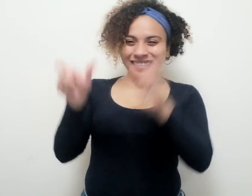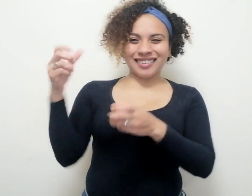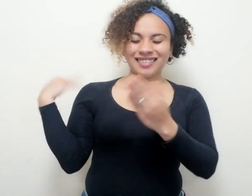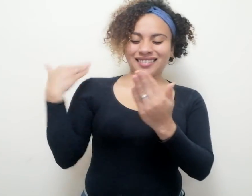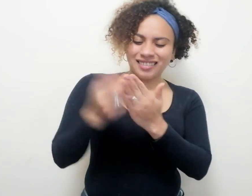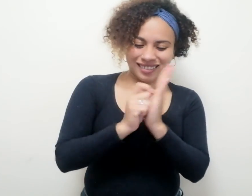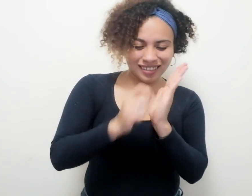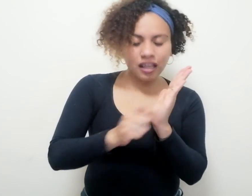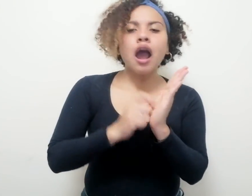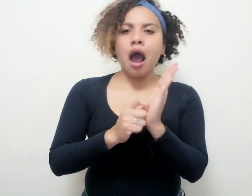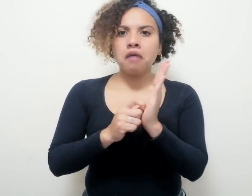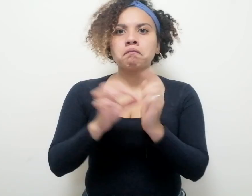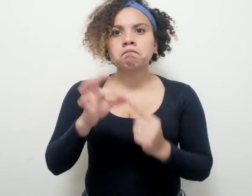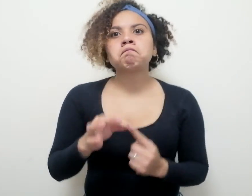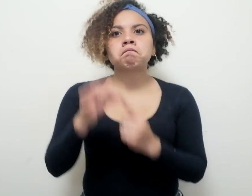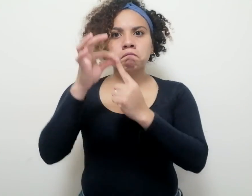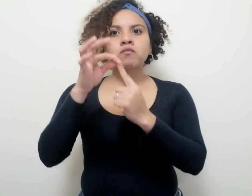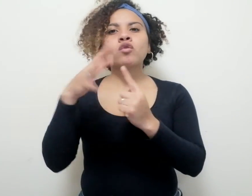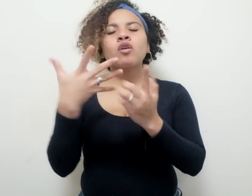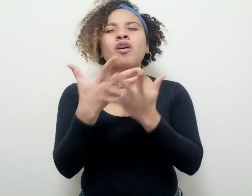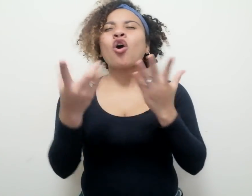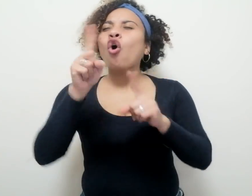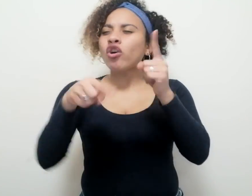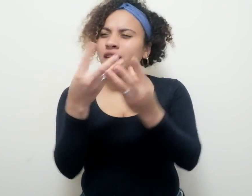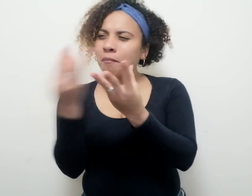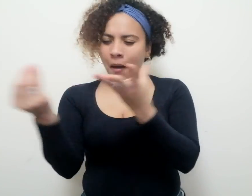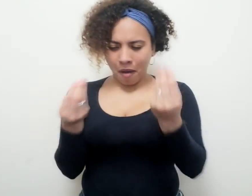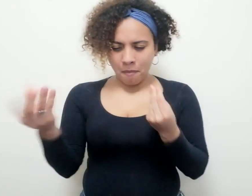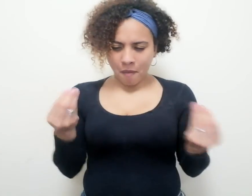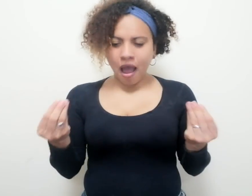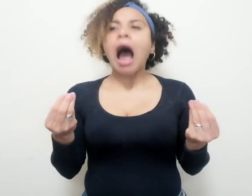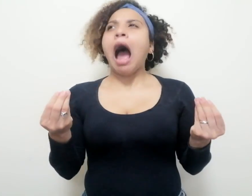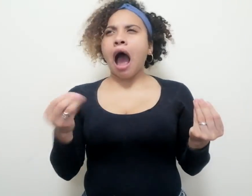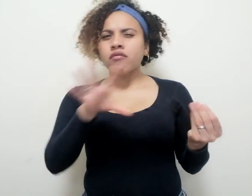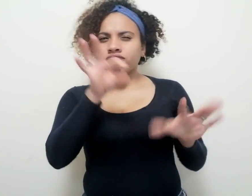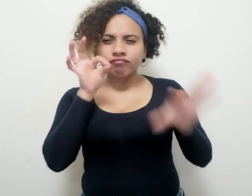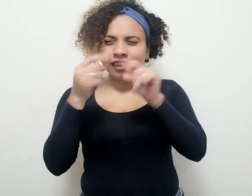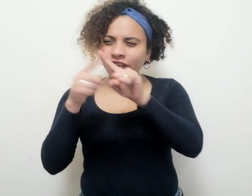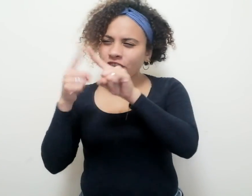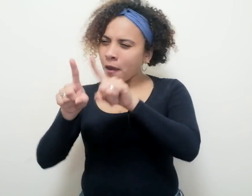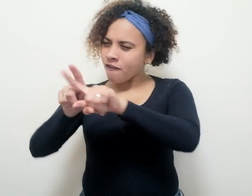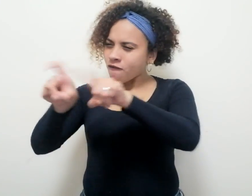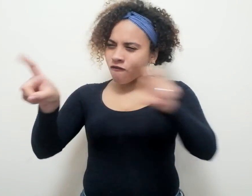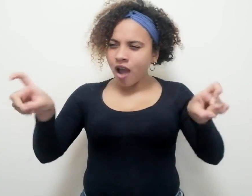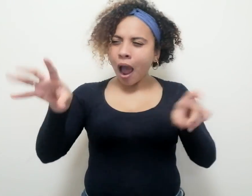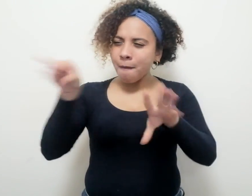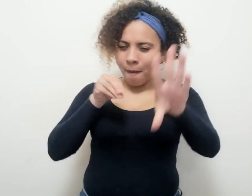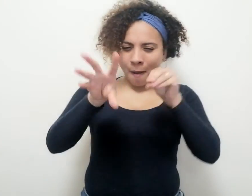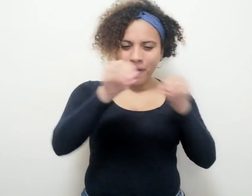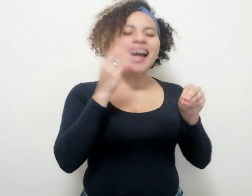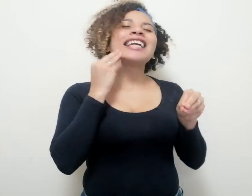privilegian lo fragmentario para abarcar diversas percepciones de su experiencia bogotana.